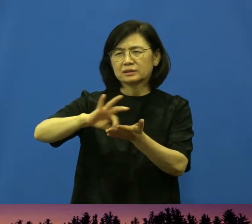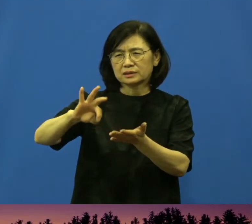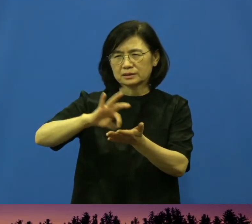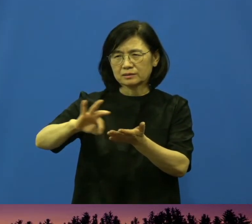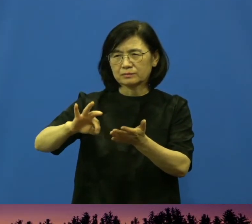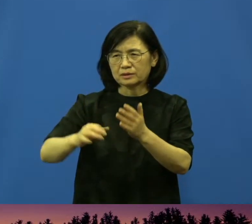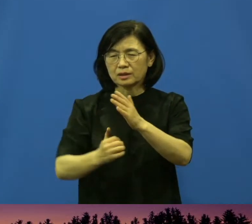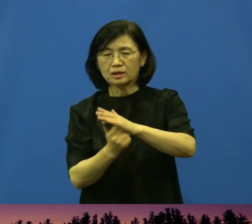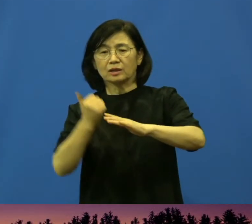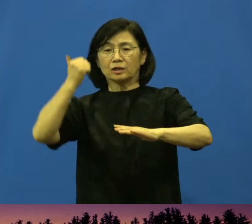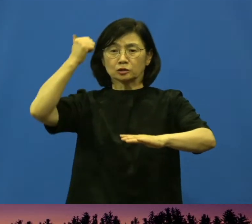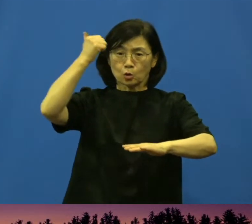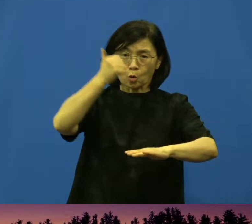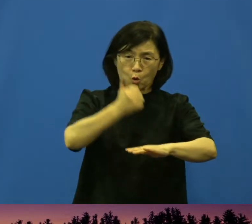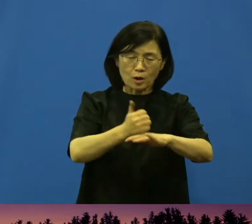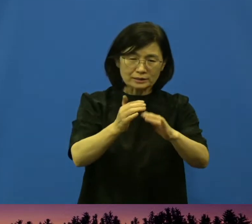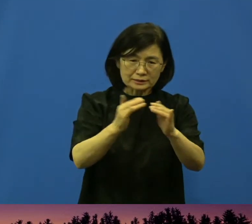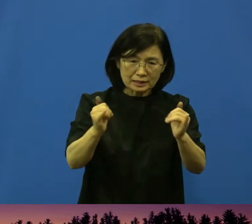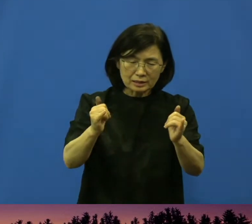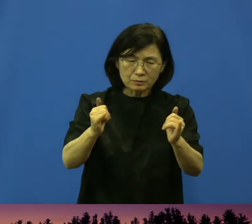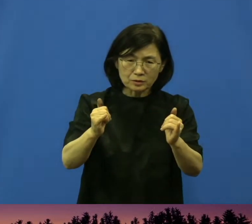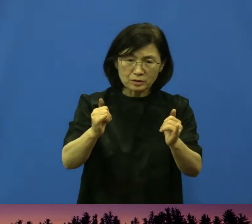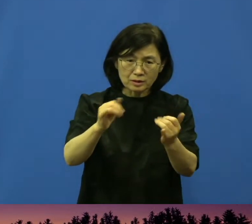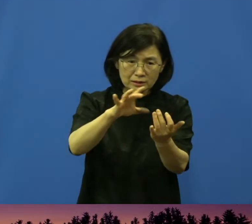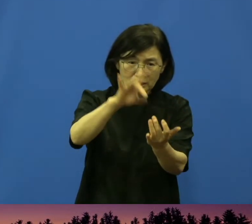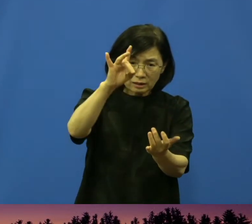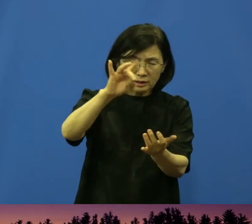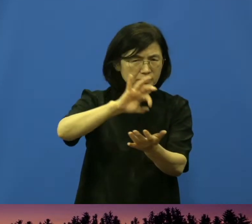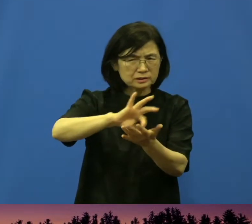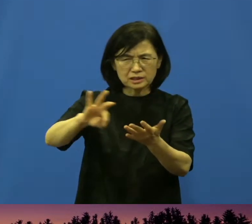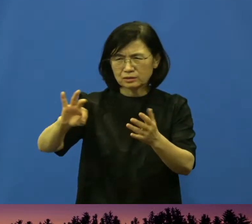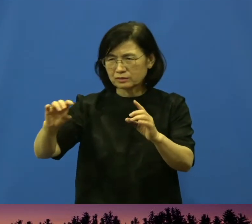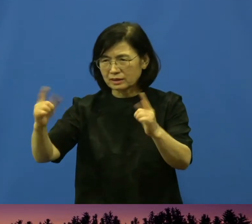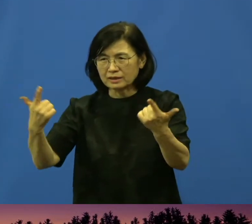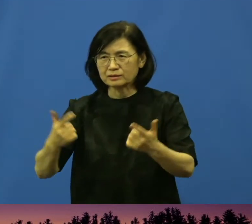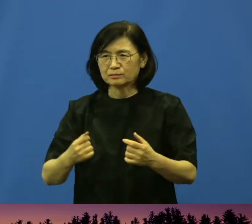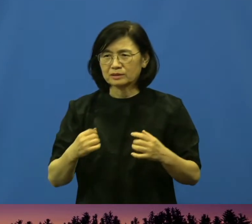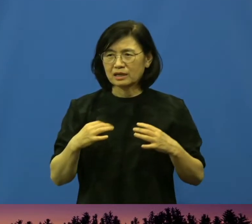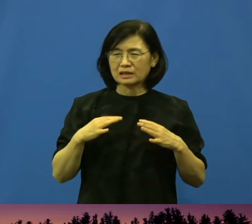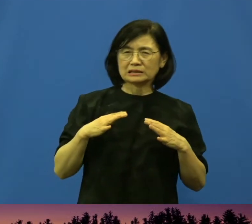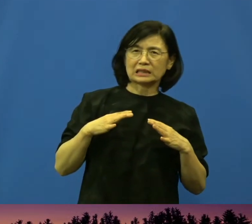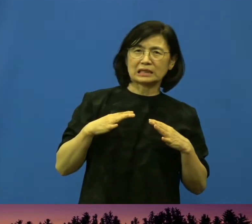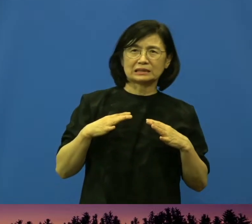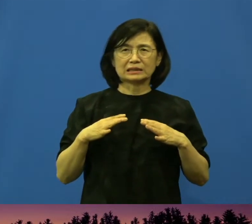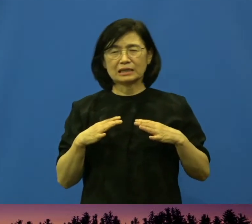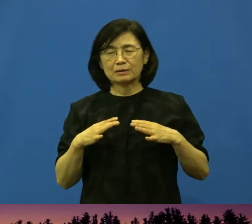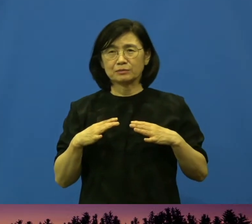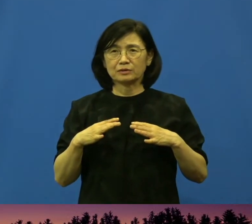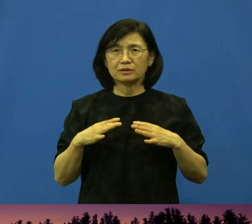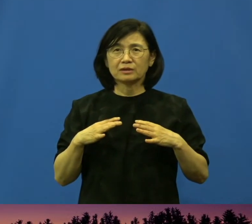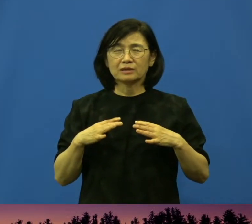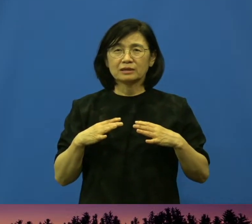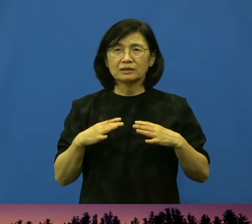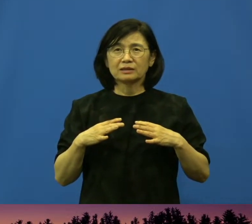성공한 사람을 쓰신다는 법이 없어요, 여러분. 여기에 잘난 사람을 쓰겠다는 얘기를 여기 하고 있지